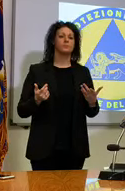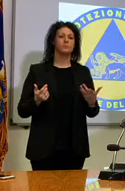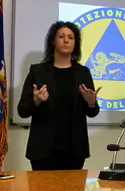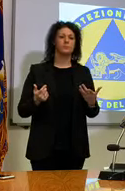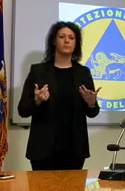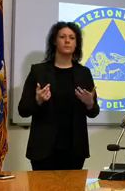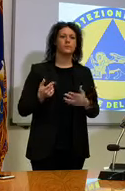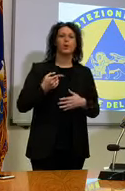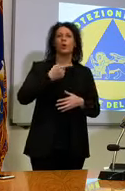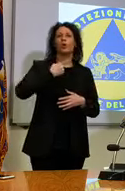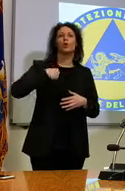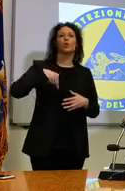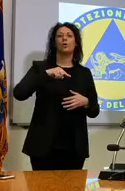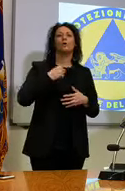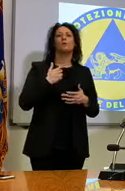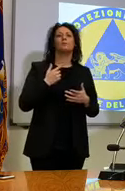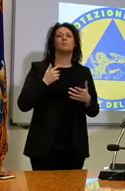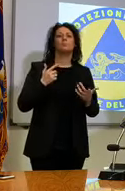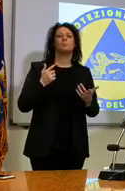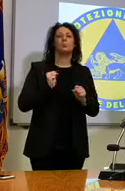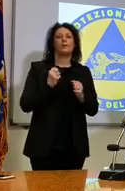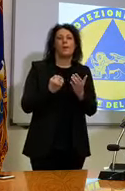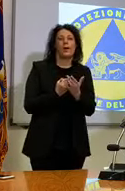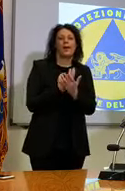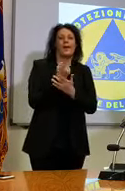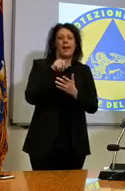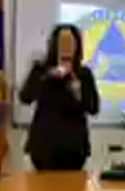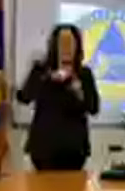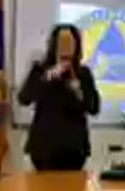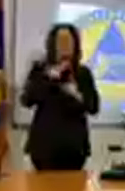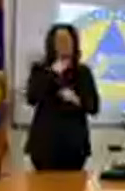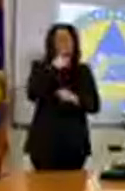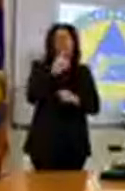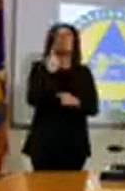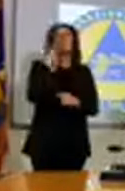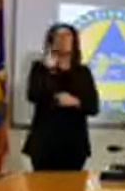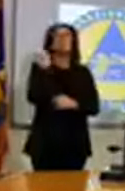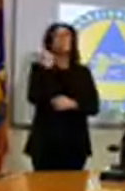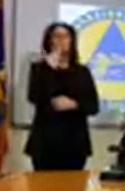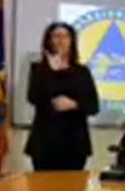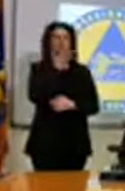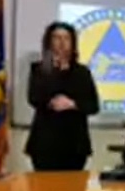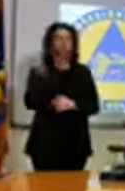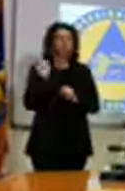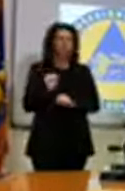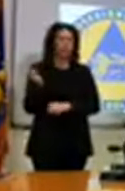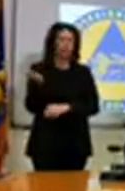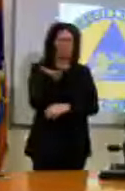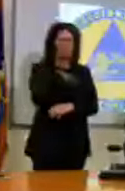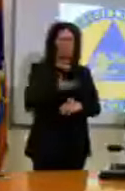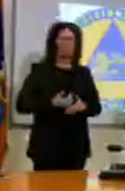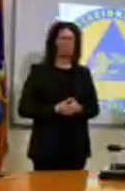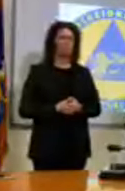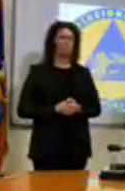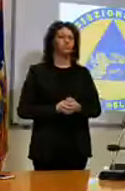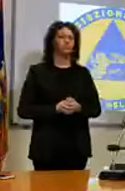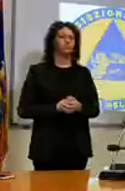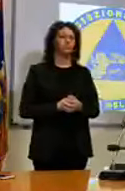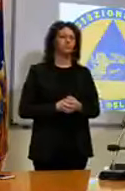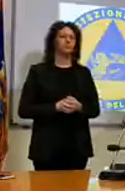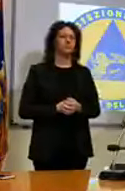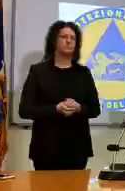riusciamo a crearlo, però dico che se qualcuno vuole. ma sarebbe un portale. Sì, è che non riusciamo a occuparci anche del portale in